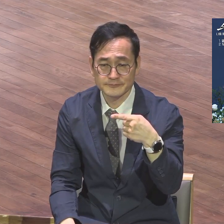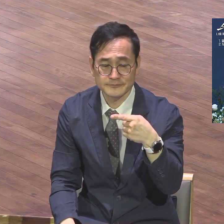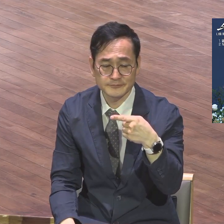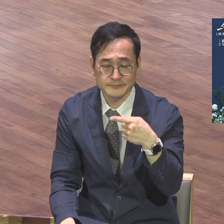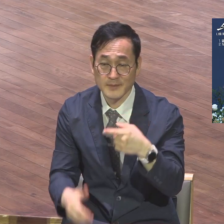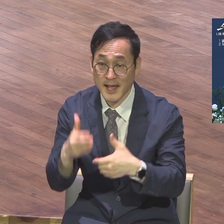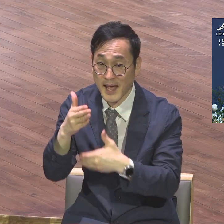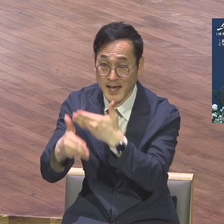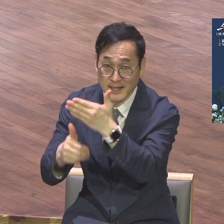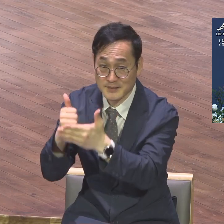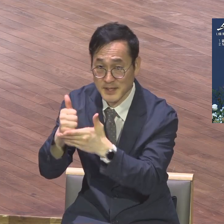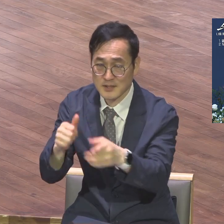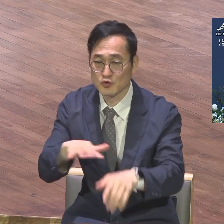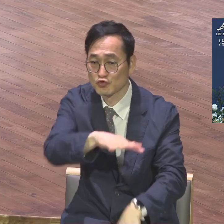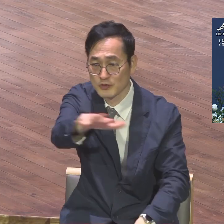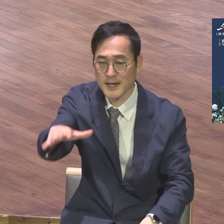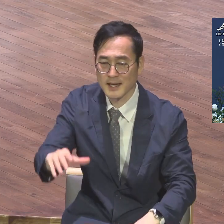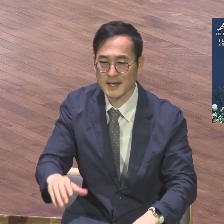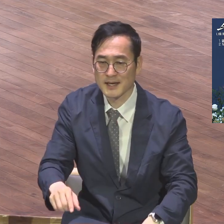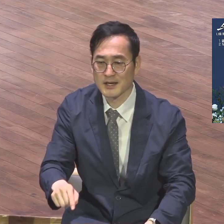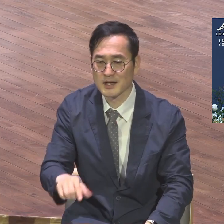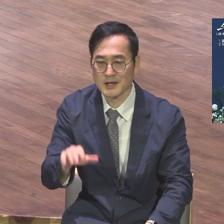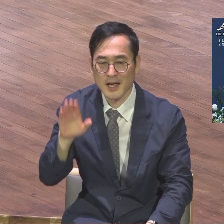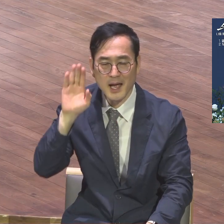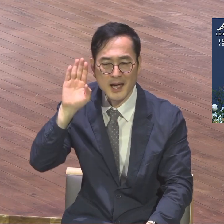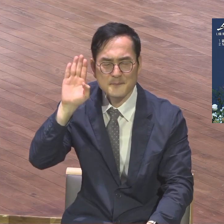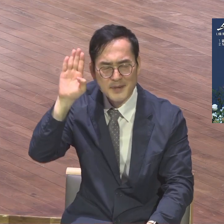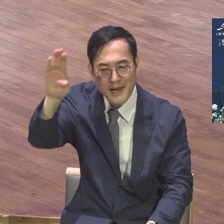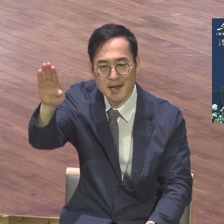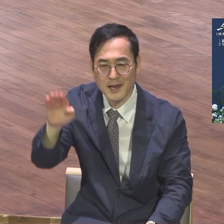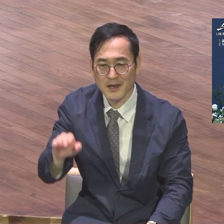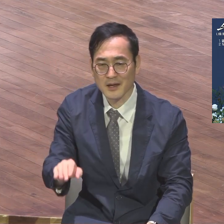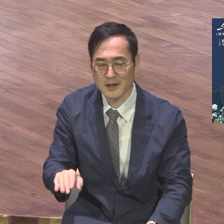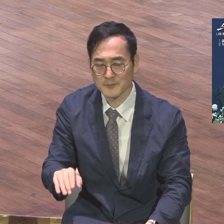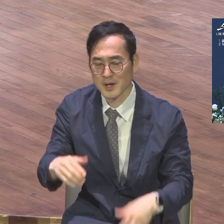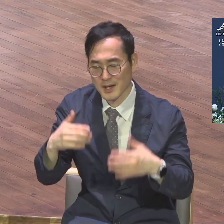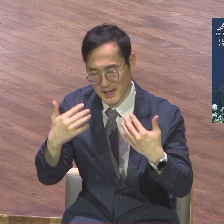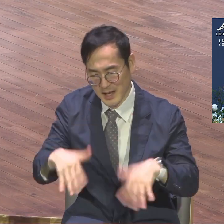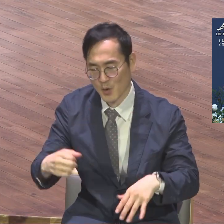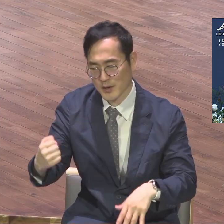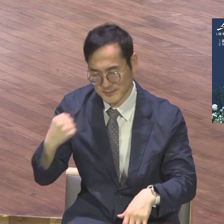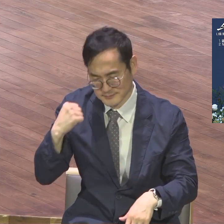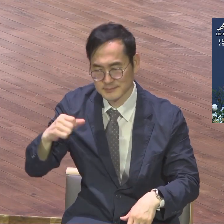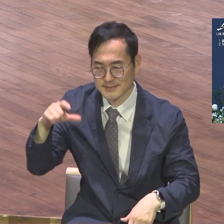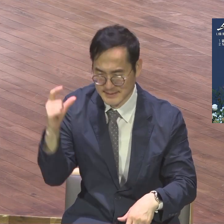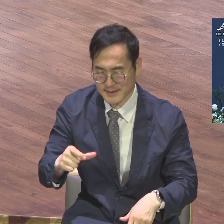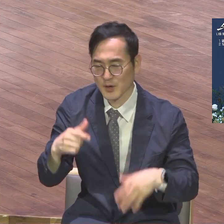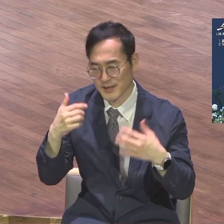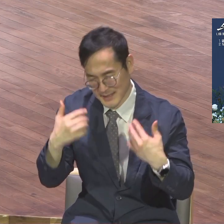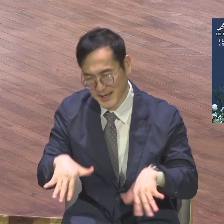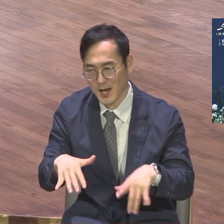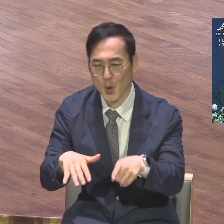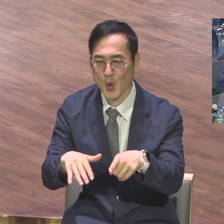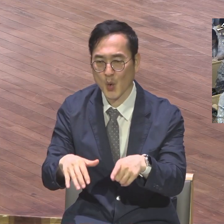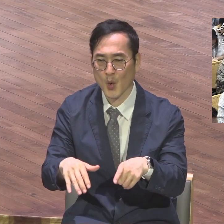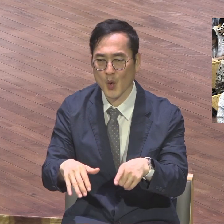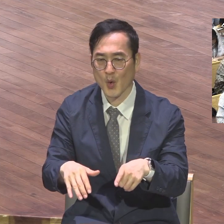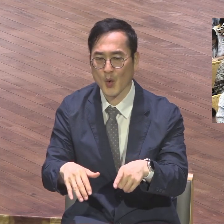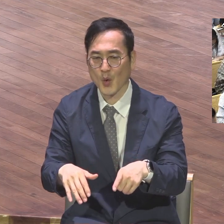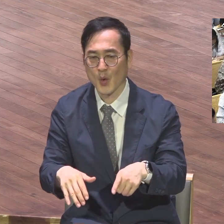하나님께서 살고 죽이고 크게 작고 강하고 약하고 부하고 가난하게 귀하고 천하게 주의 손에